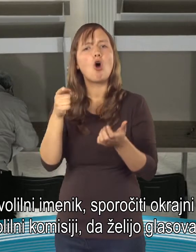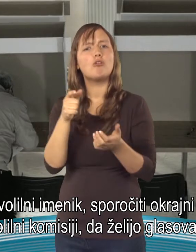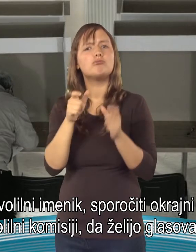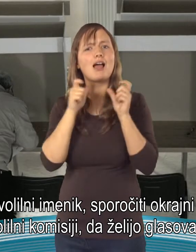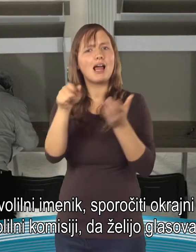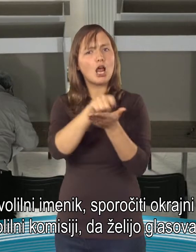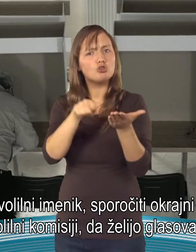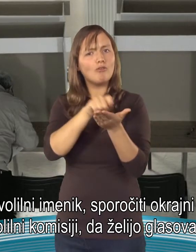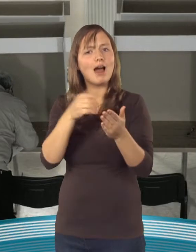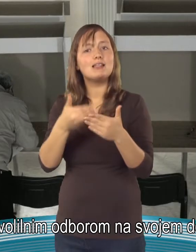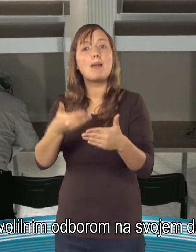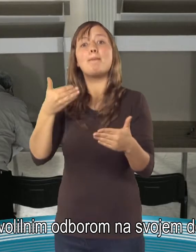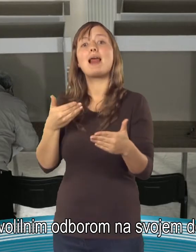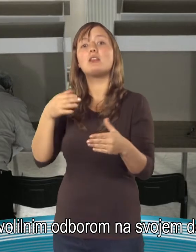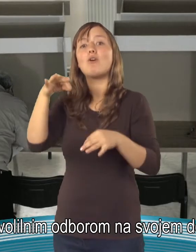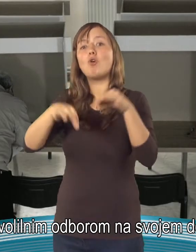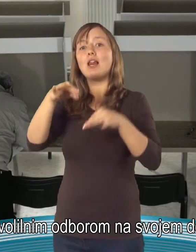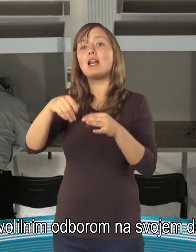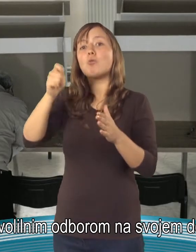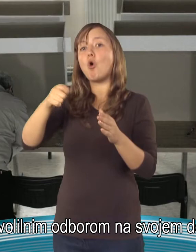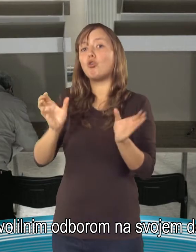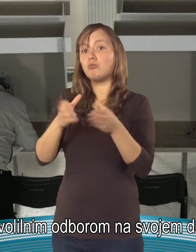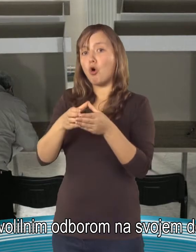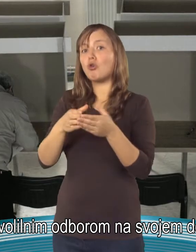odborom na svojem domu.